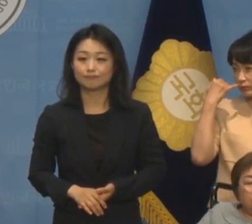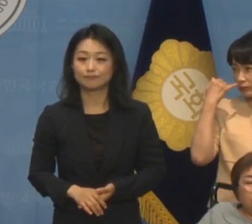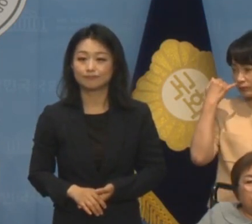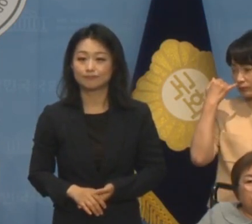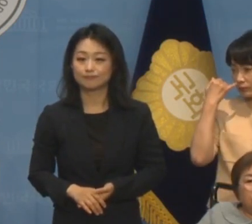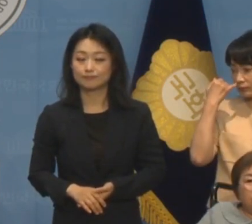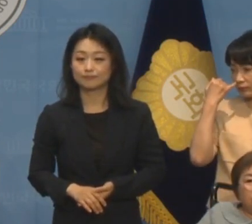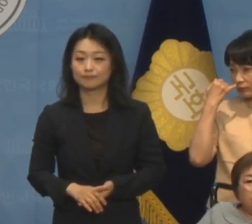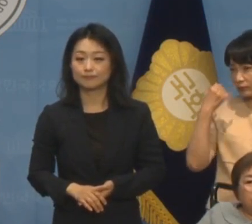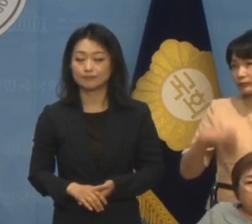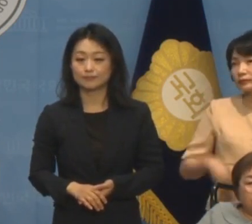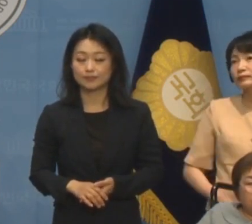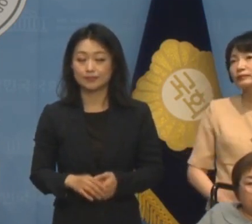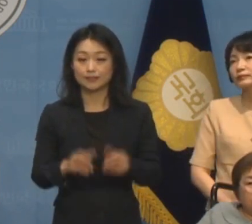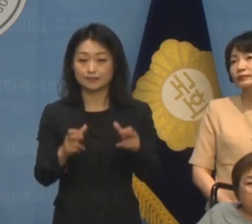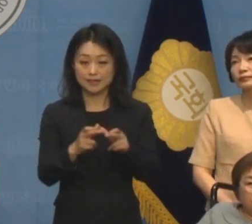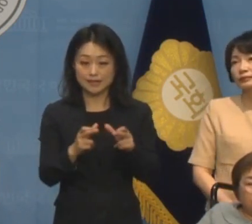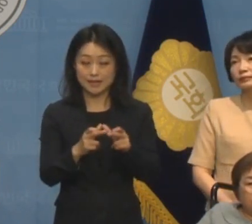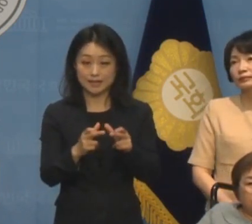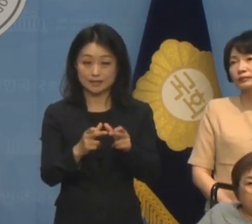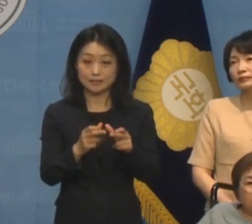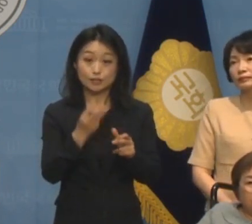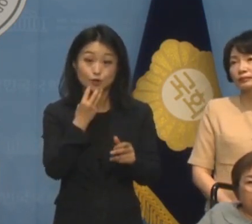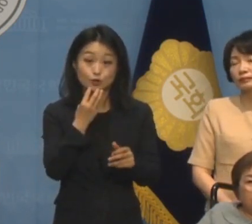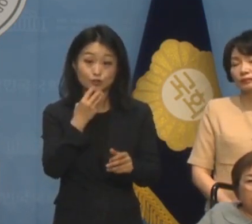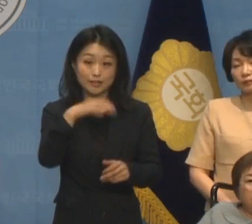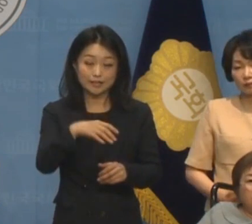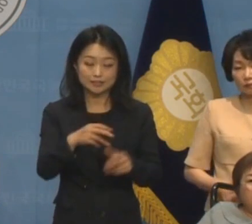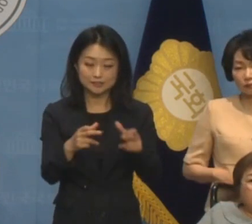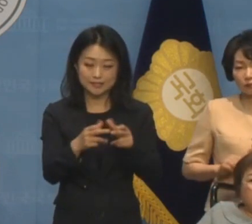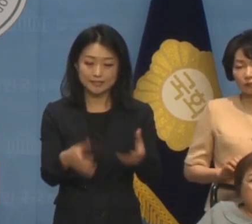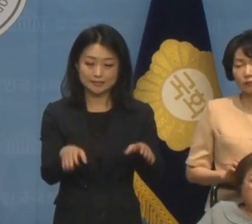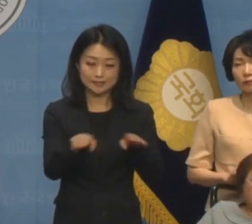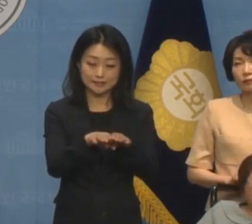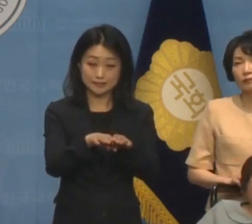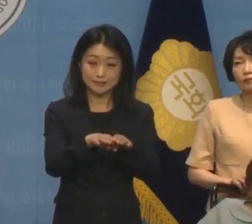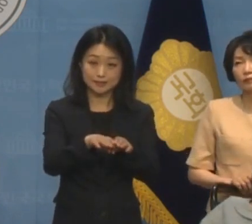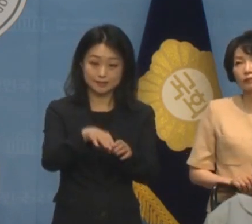이번에 서울 탈시설 조례가 폐지가 됐습니다.